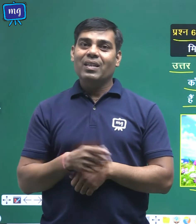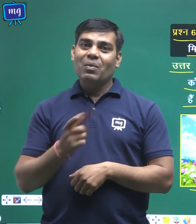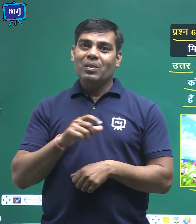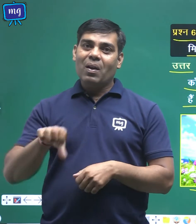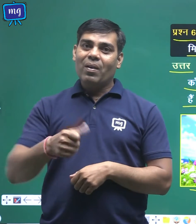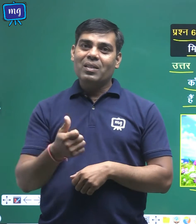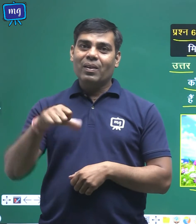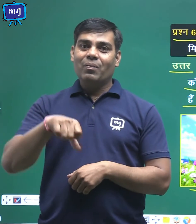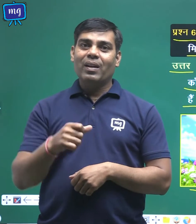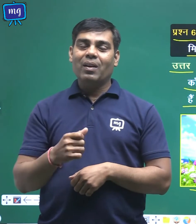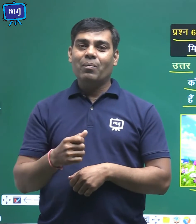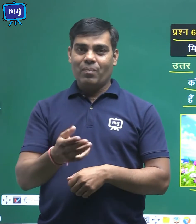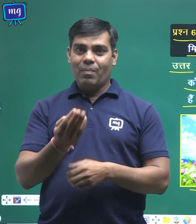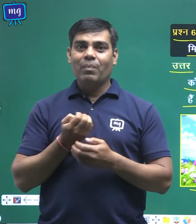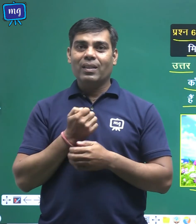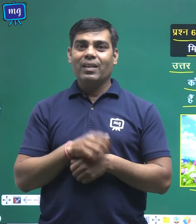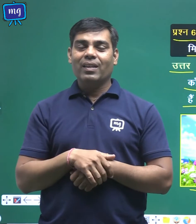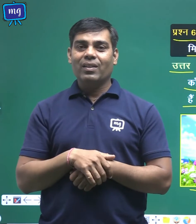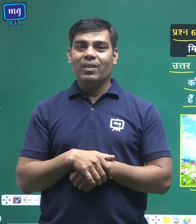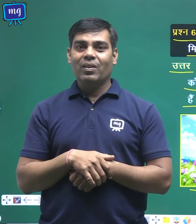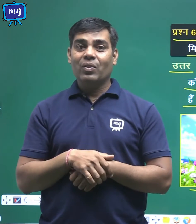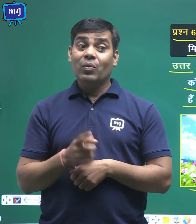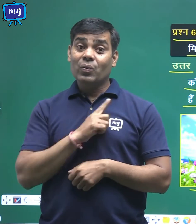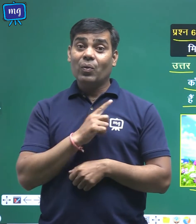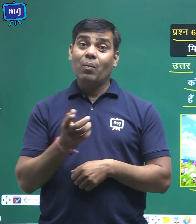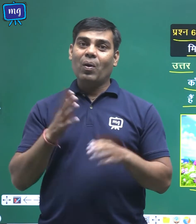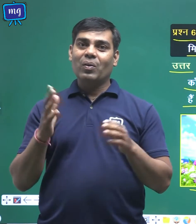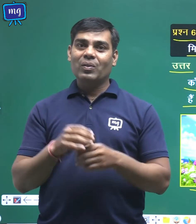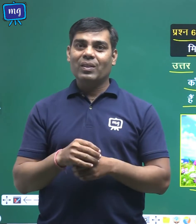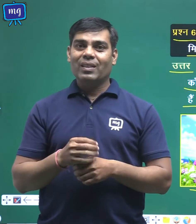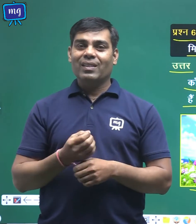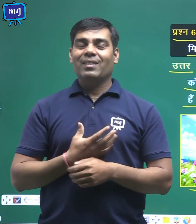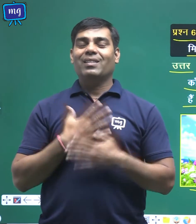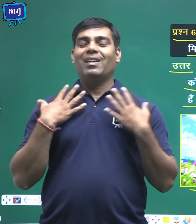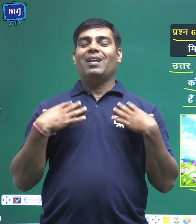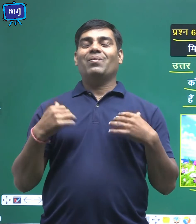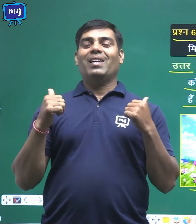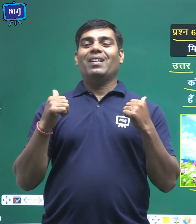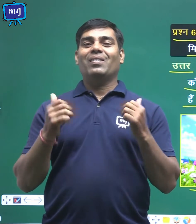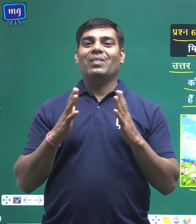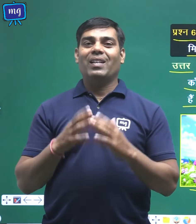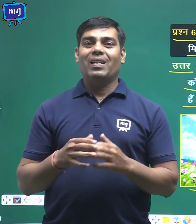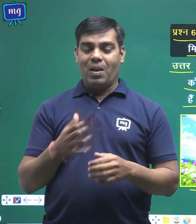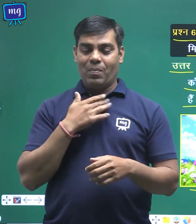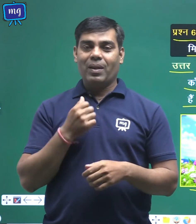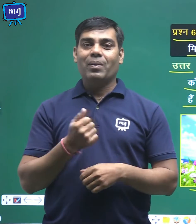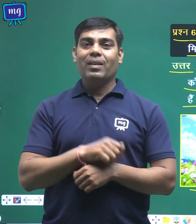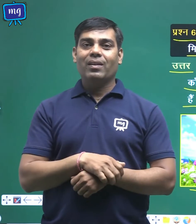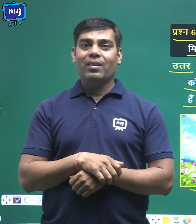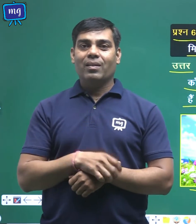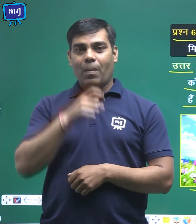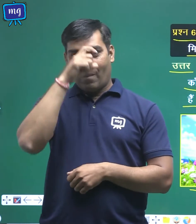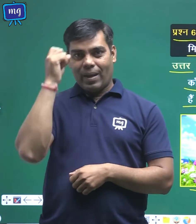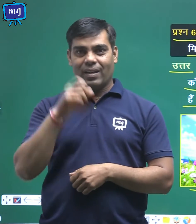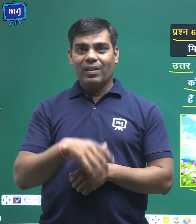परिणाम पाते हैं, जो बहुत सुखद होता है। हमें भी